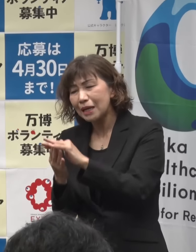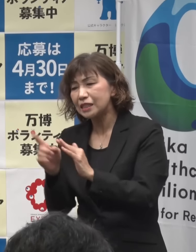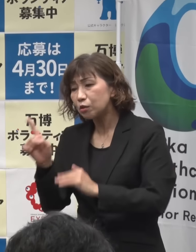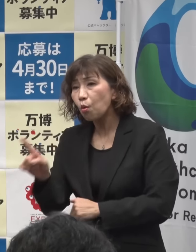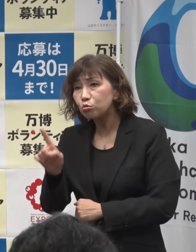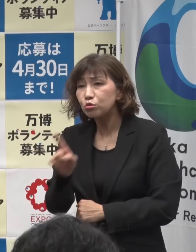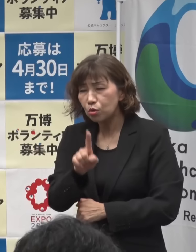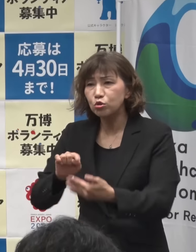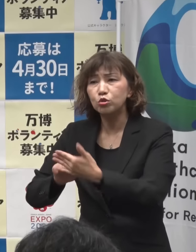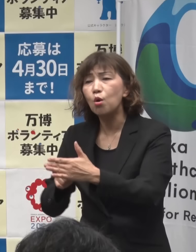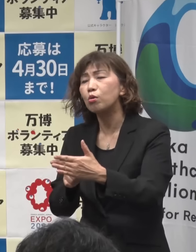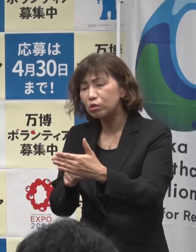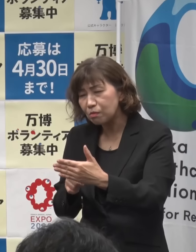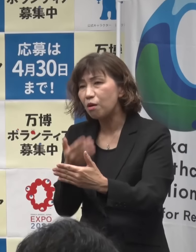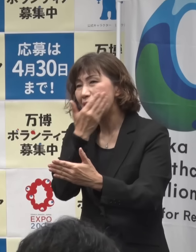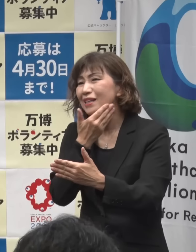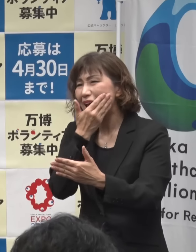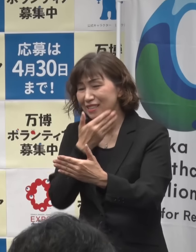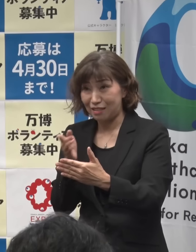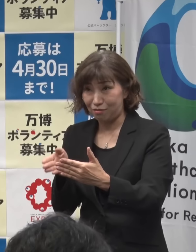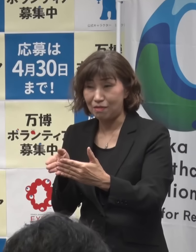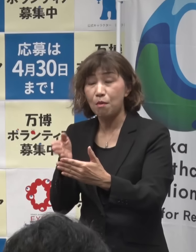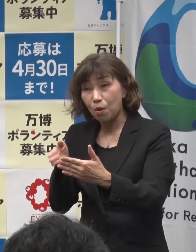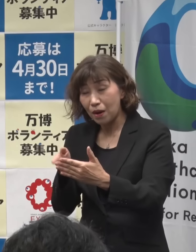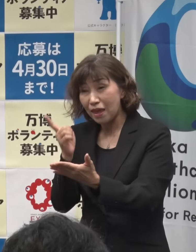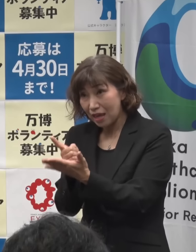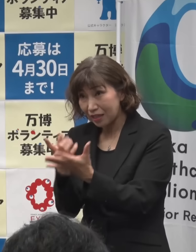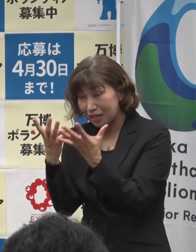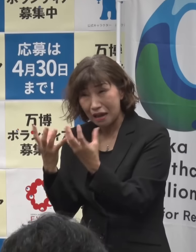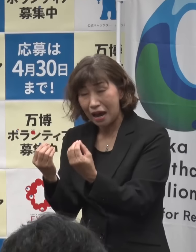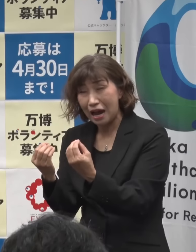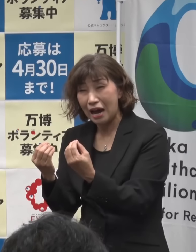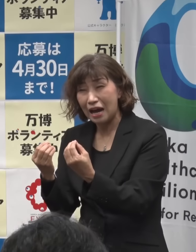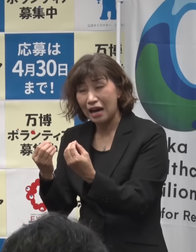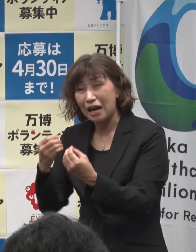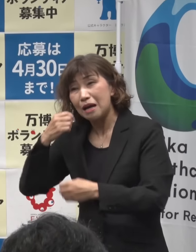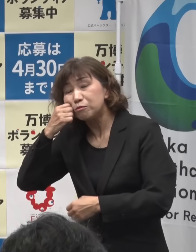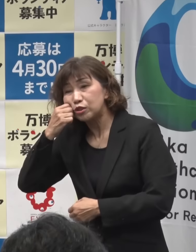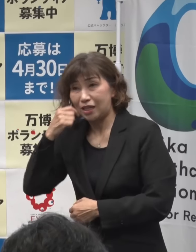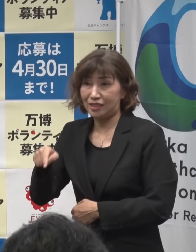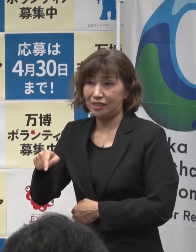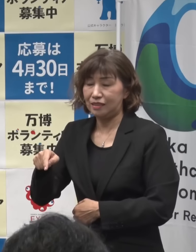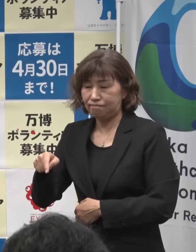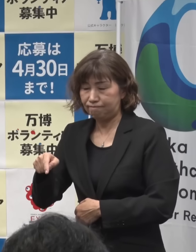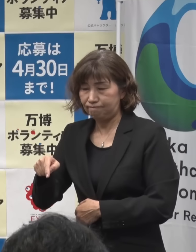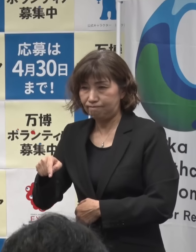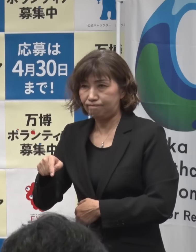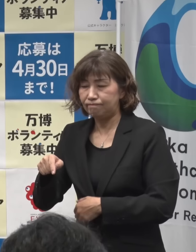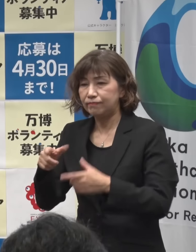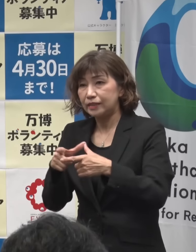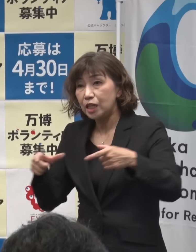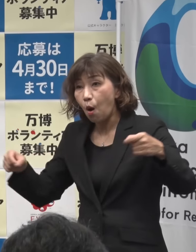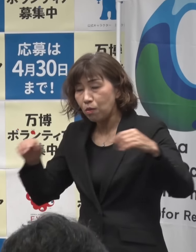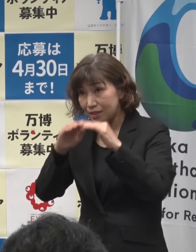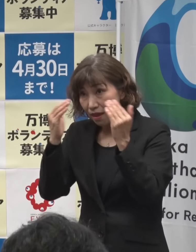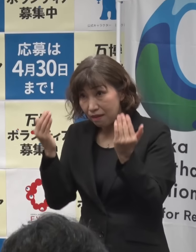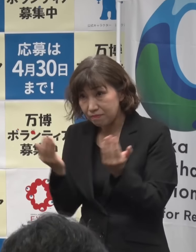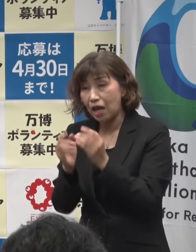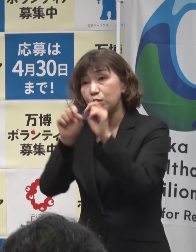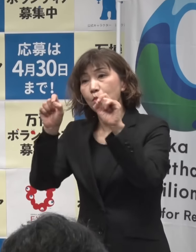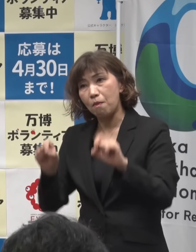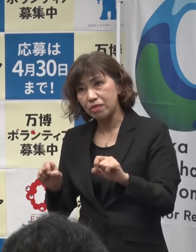けど、ただその市町の努力だけではどうしようもできないことがやっぱりあって、人口全日本社会全体の、問題なん